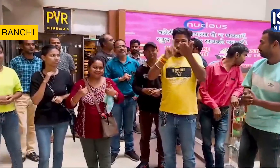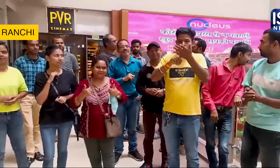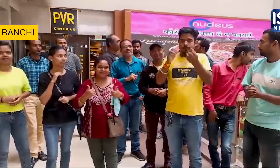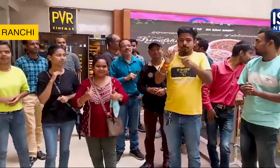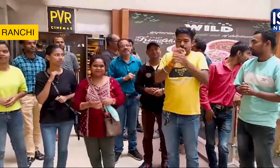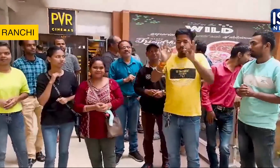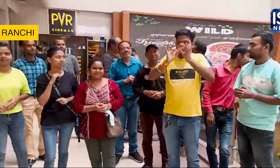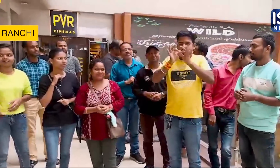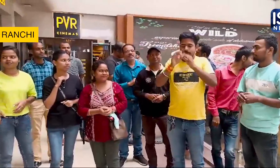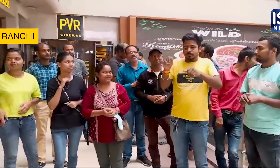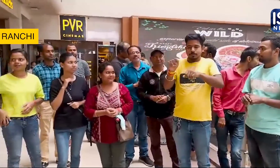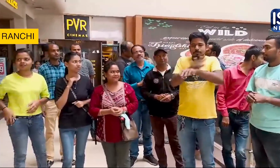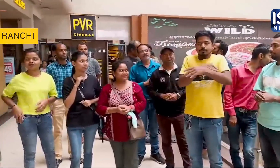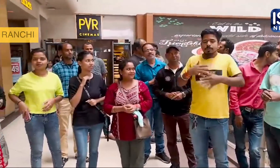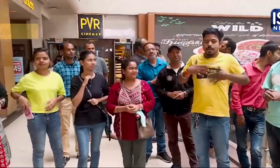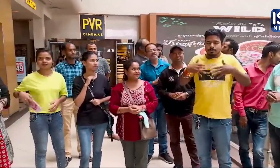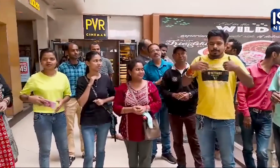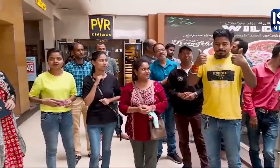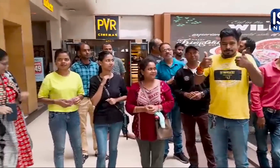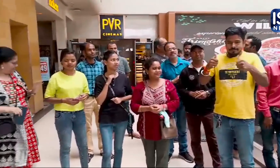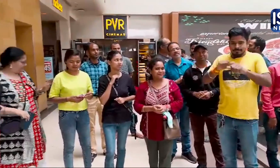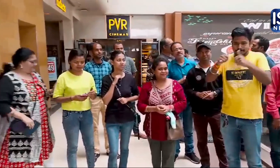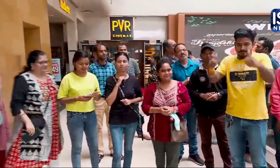के साथ देखना। आईएसएच ने बहुत बढ़िया किया है।